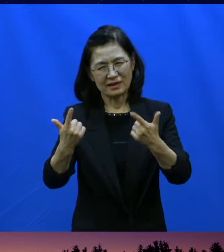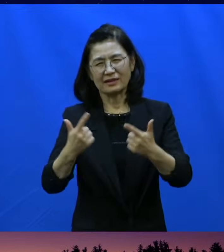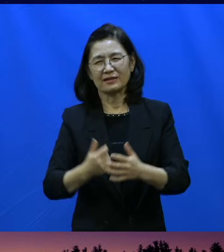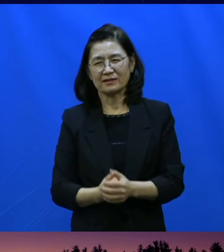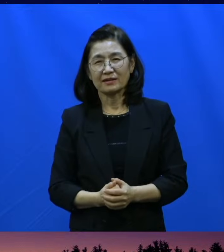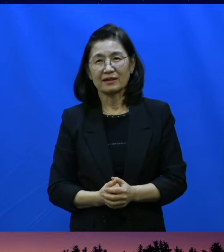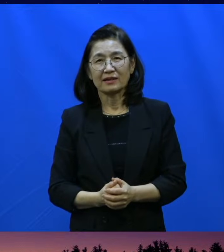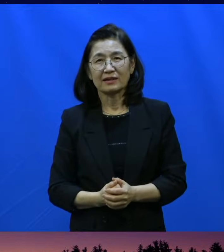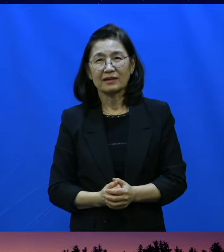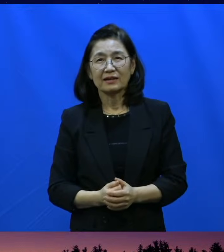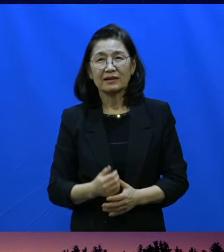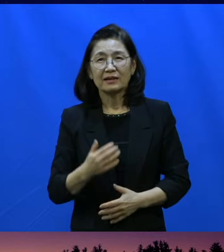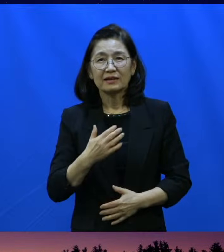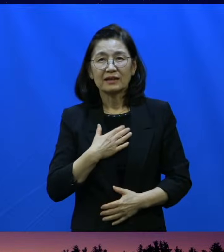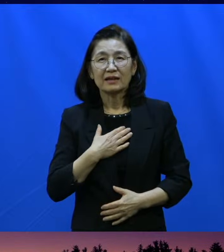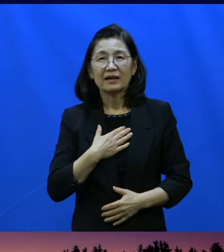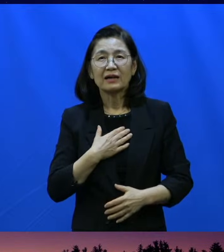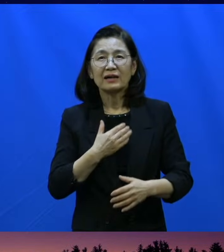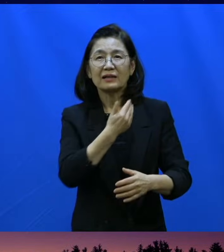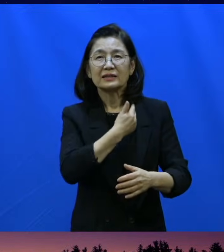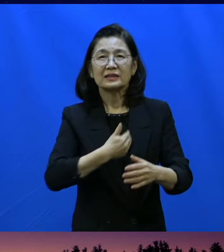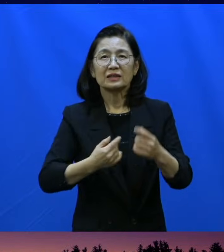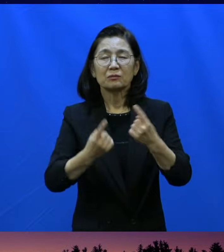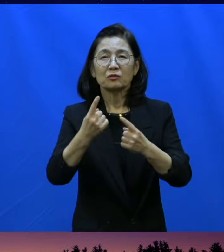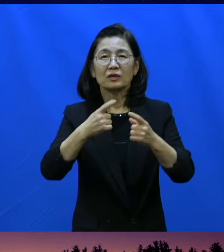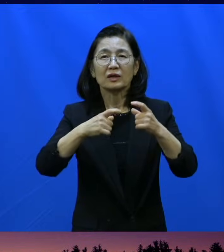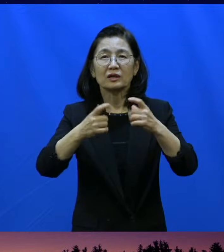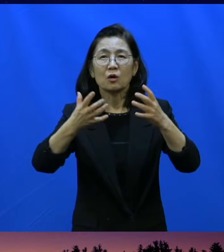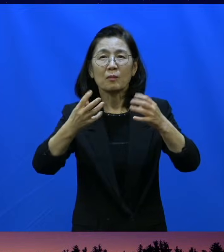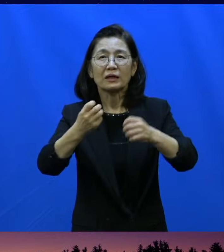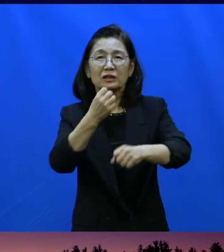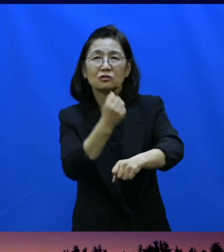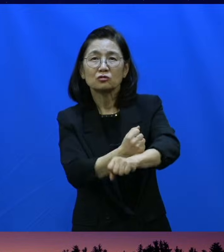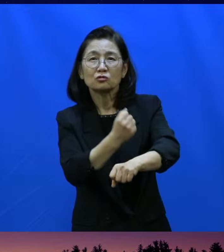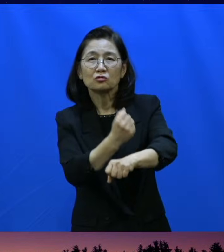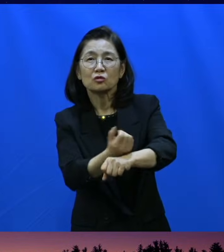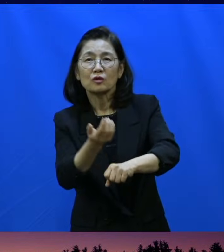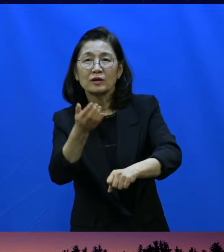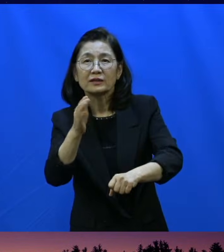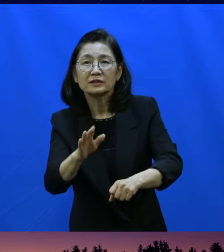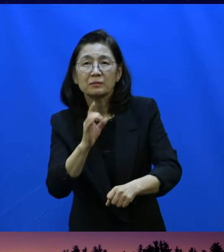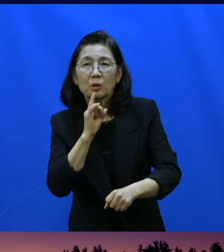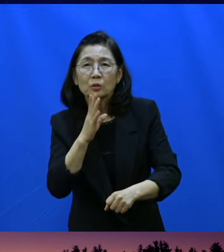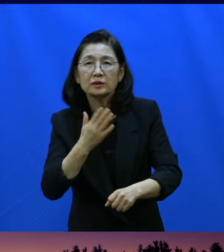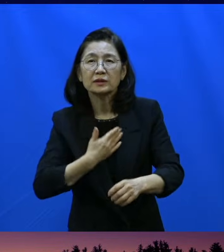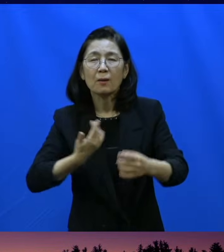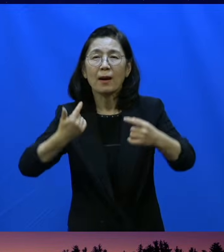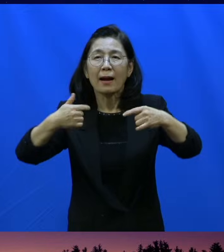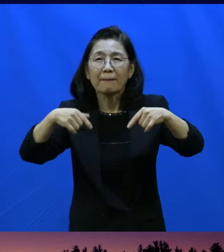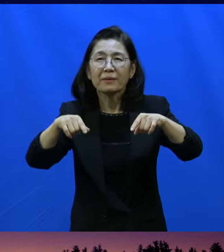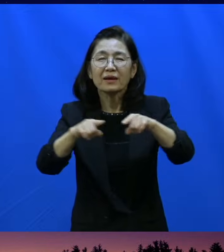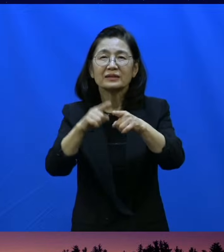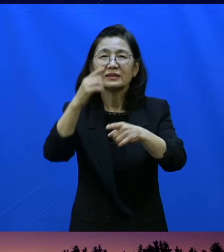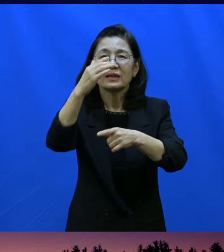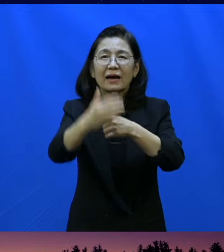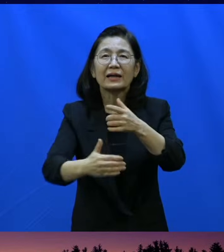내가 모든 사도보다 더 많이 수고하였으나 내가 한 것이 아니 오직 나와 함께 하신 하나님의